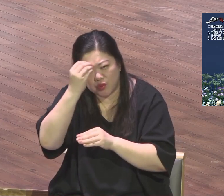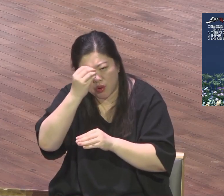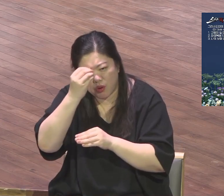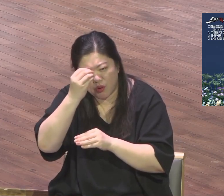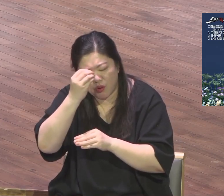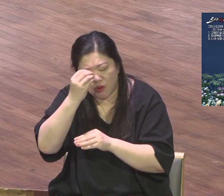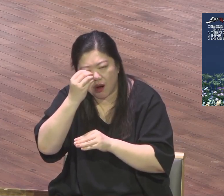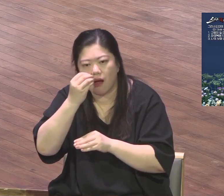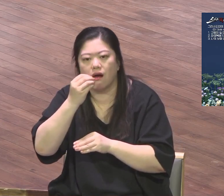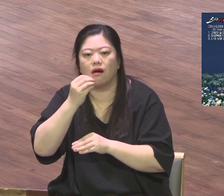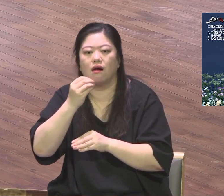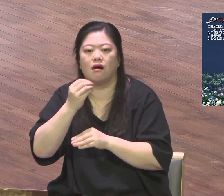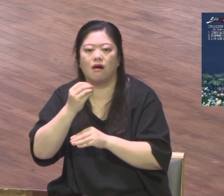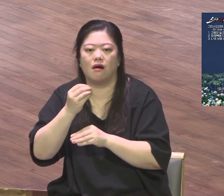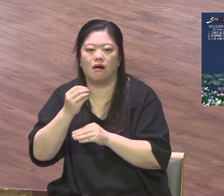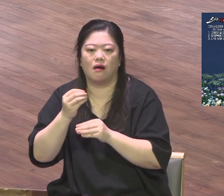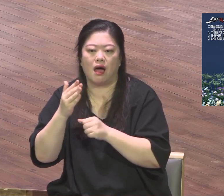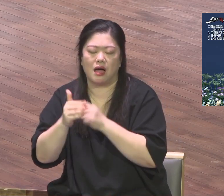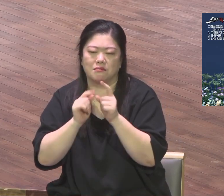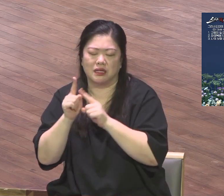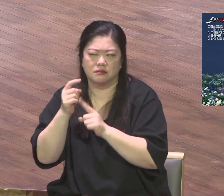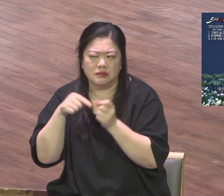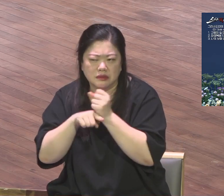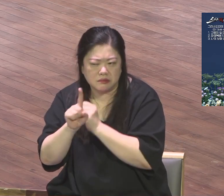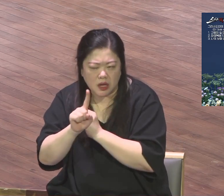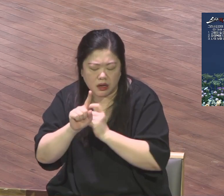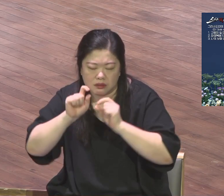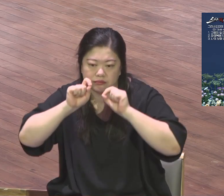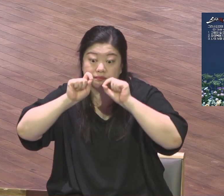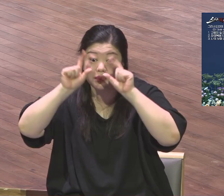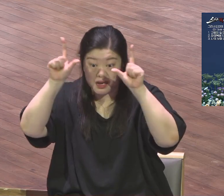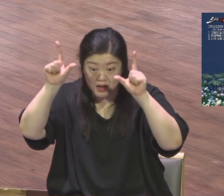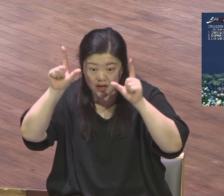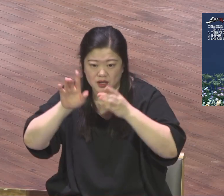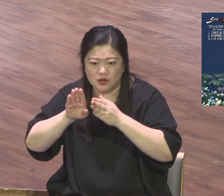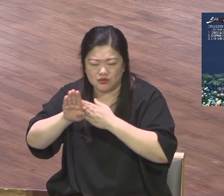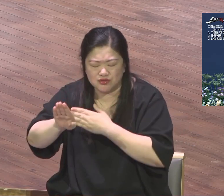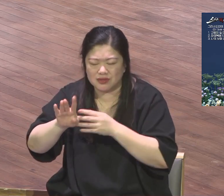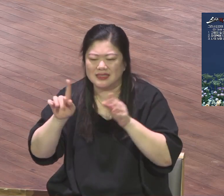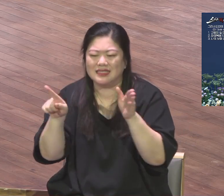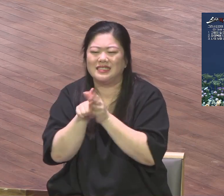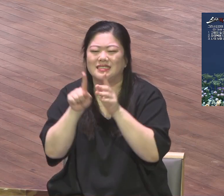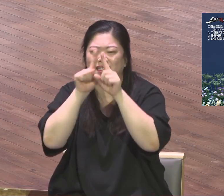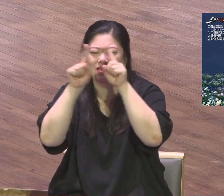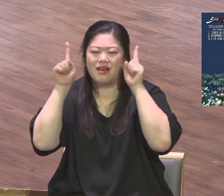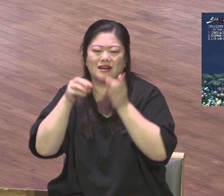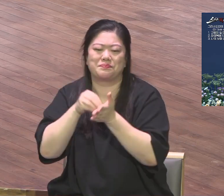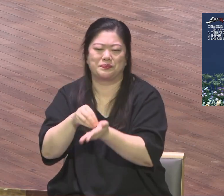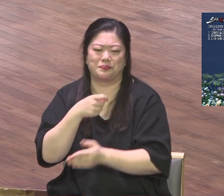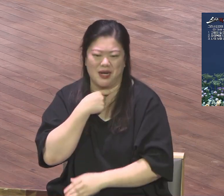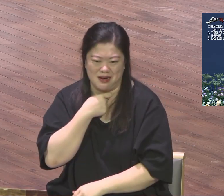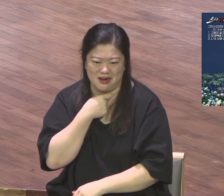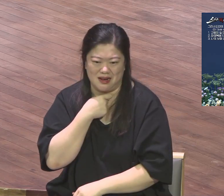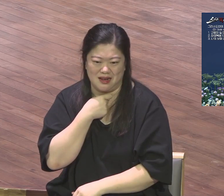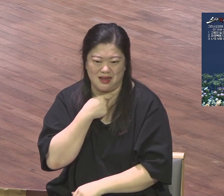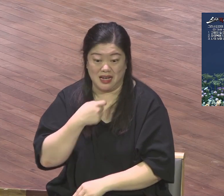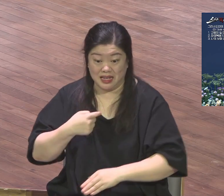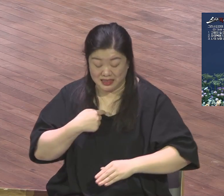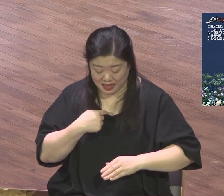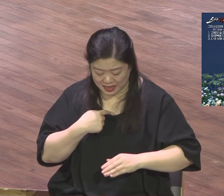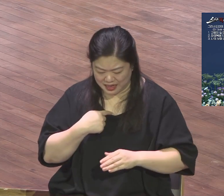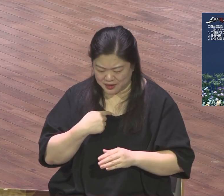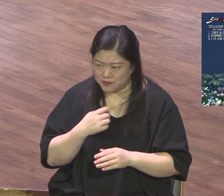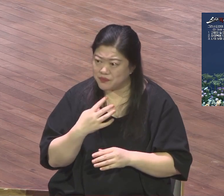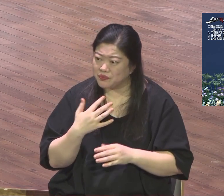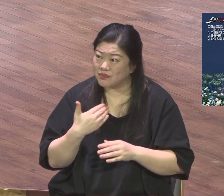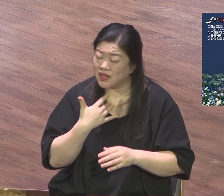체험을 했습니다. 그리고 이제 주여종으로 헌신 소원을 하게 됐습니다. 그때는 기도운동이 많았어요. 오살레